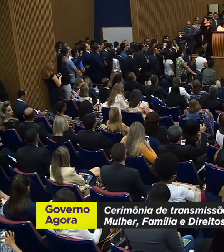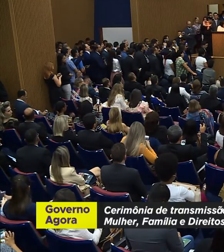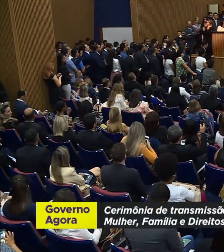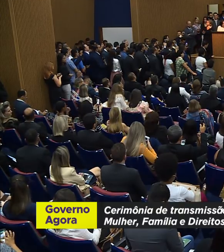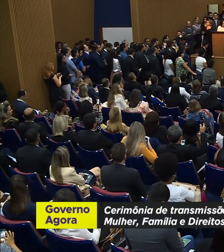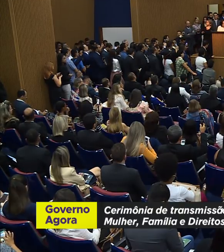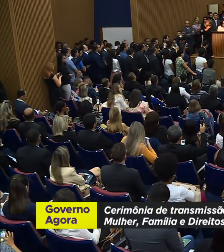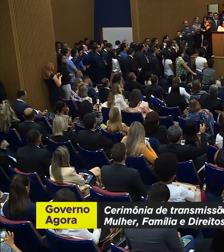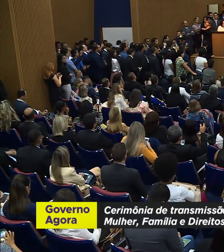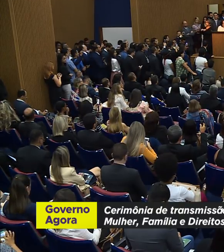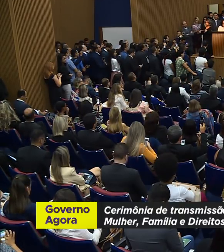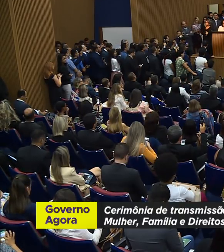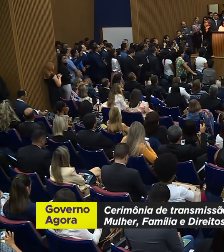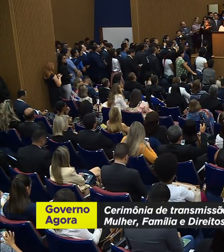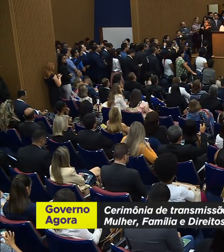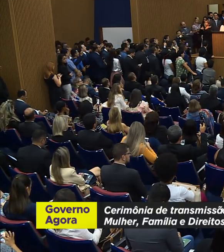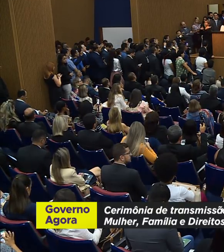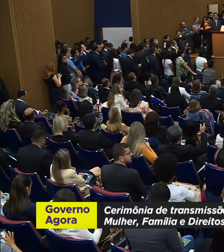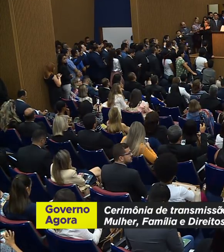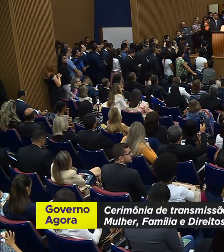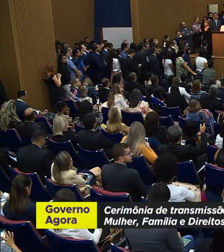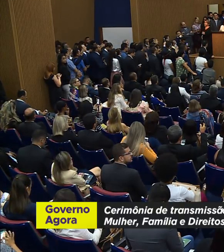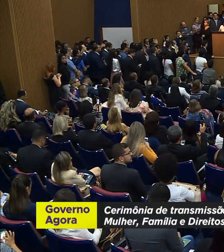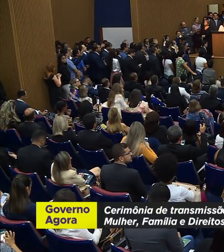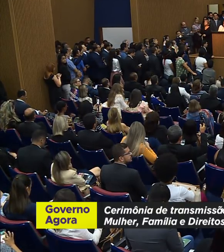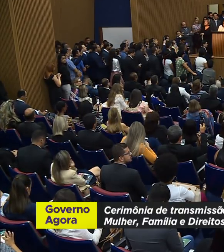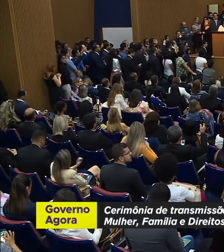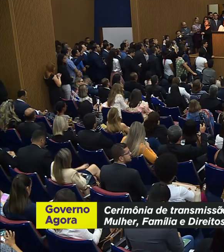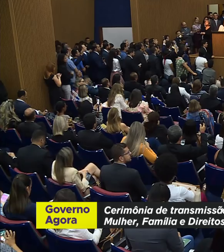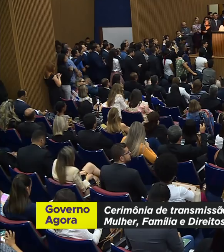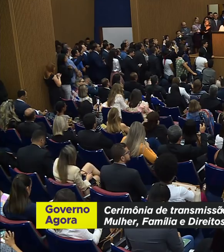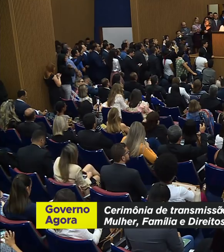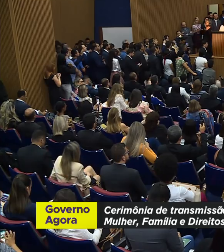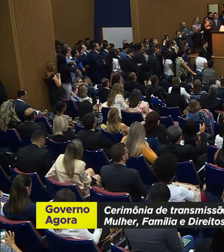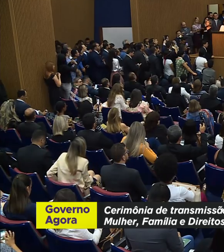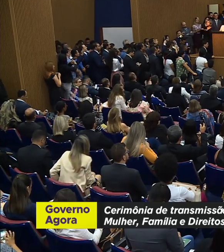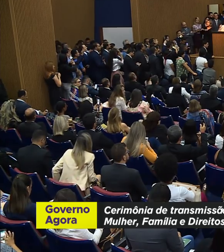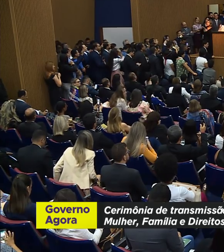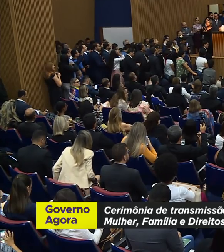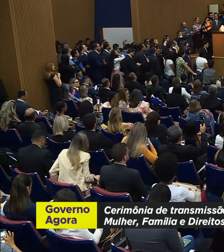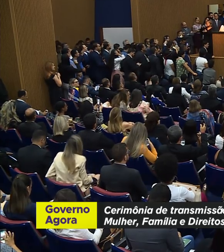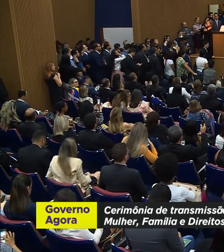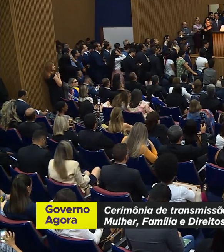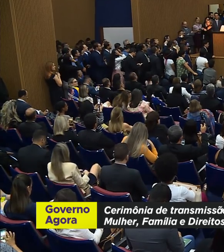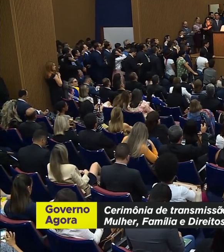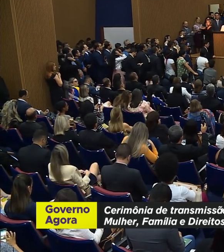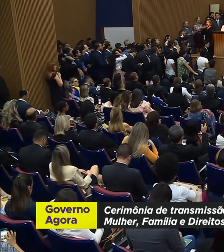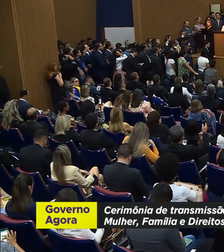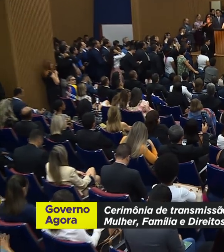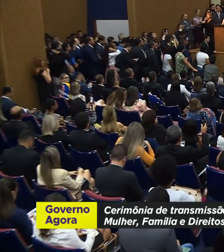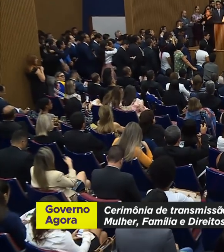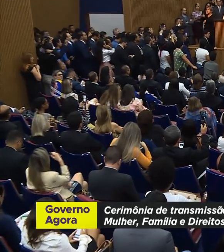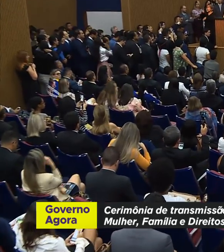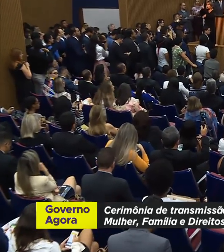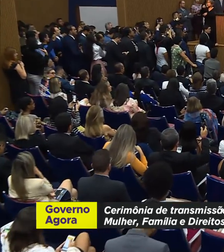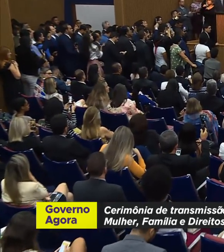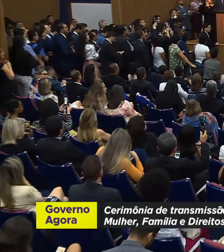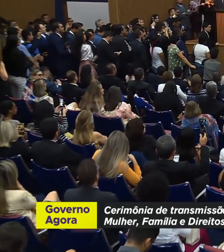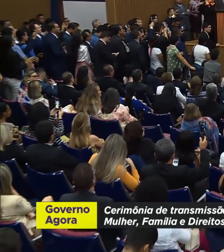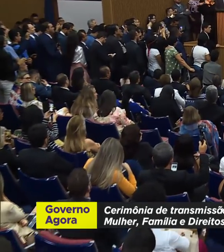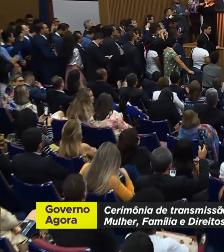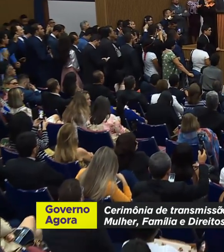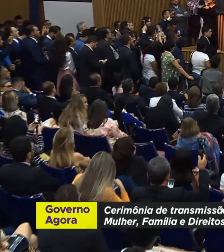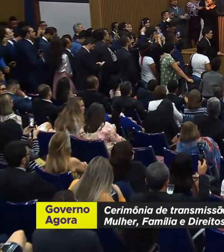honrados por isso. Além de tudo, boa parte deles está no mercado de trabalho. Alguns por opção, mas muitos